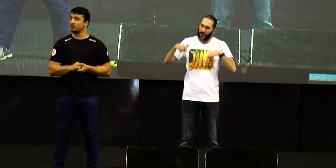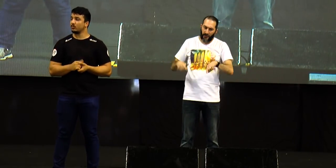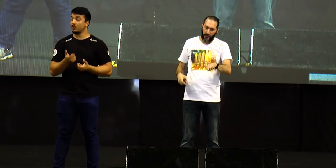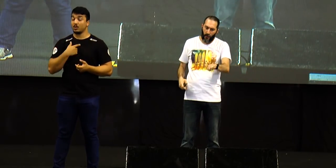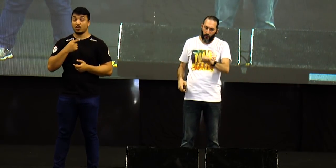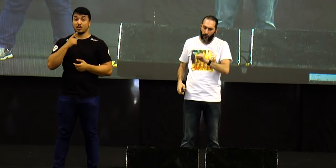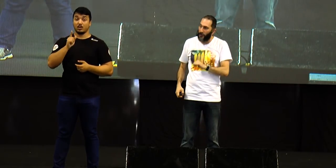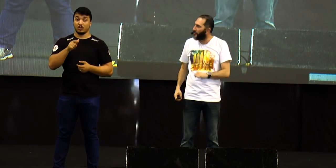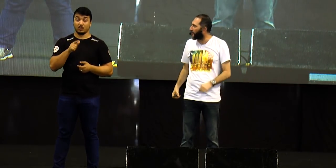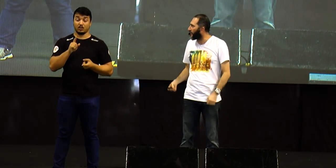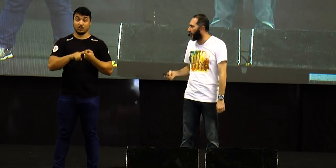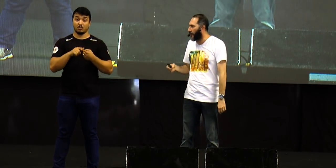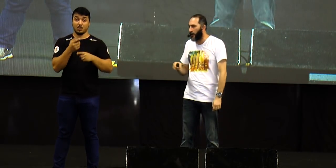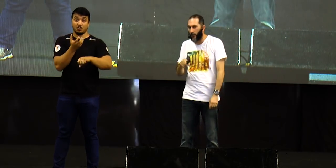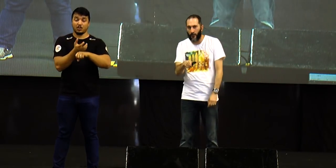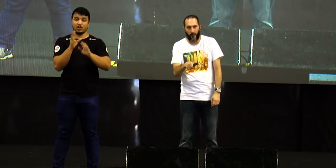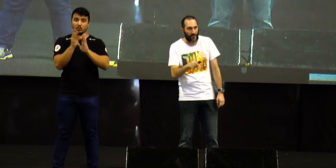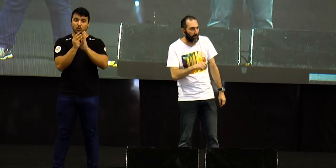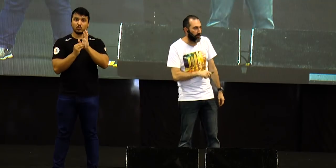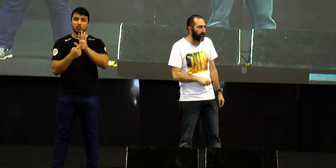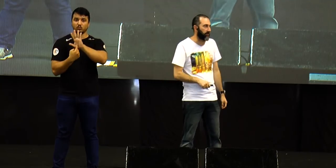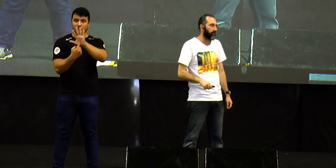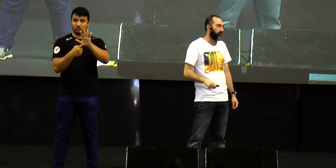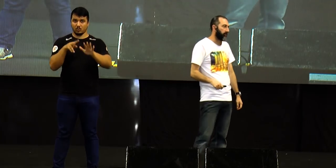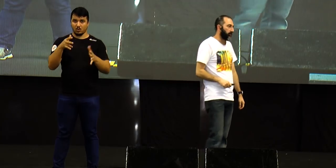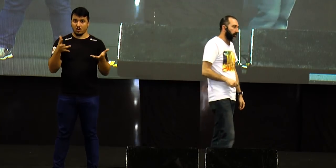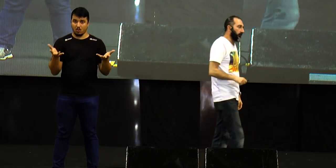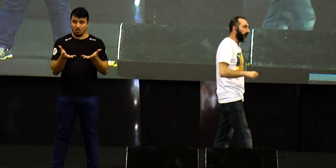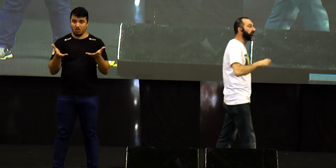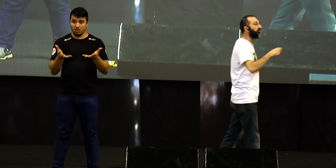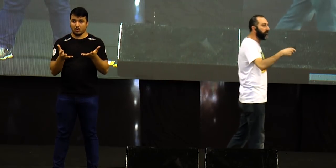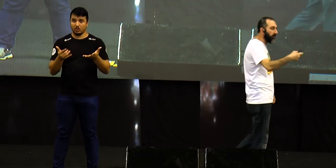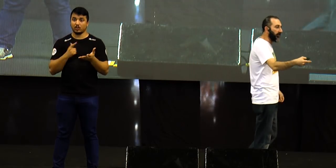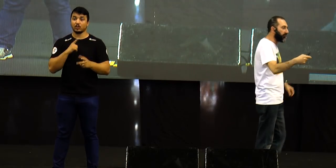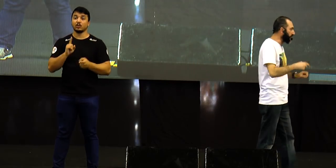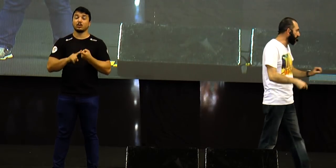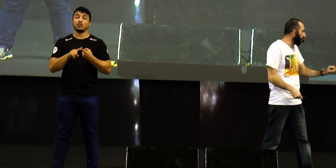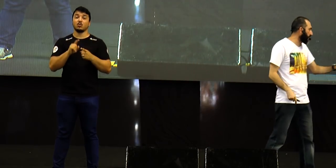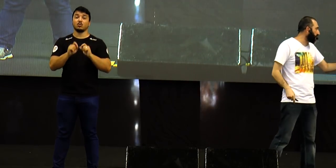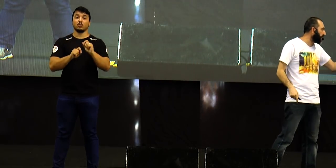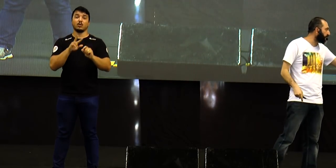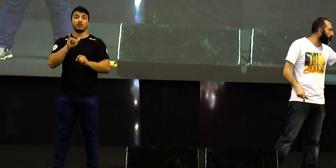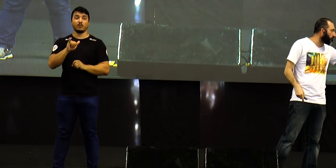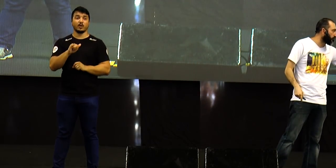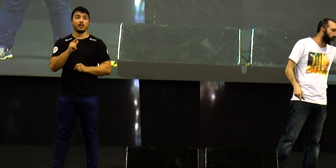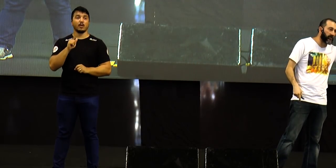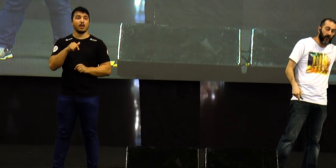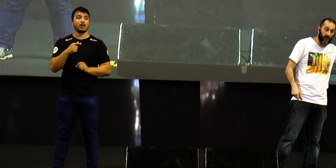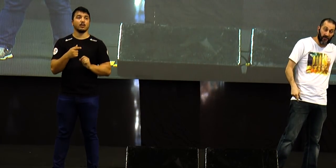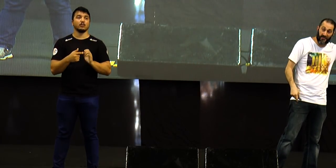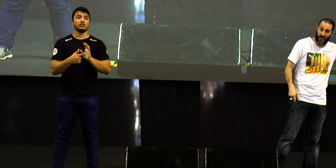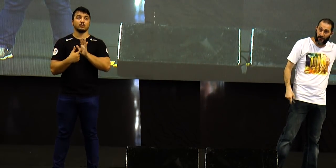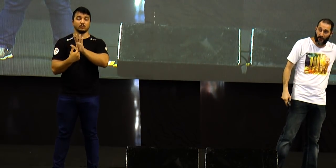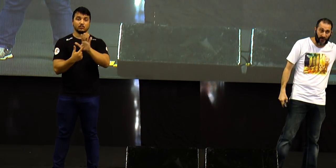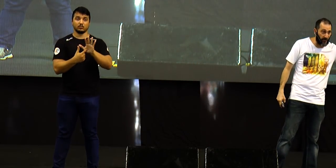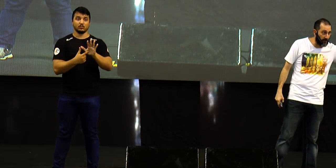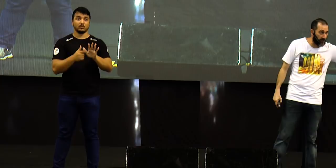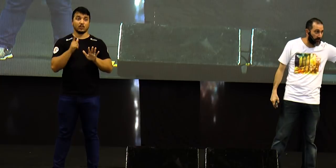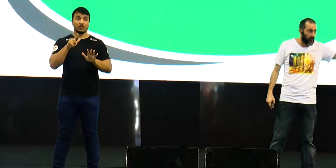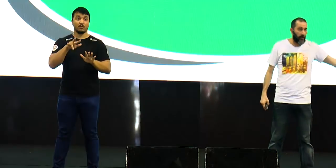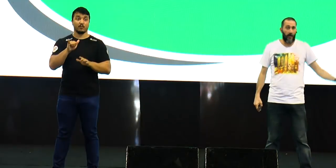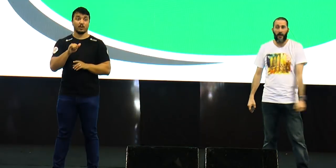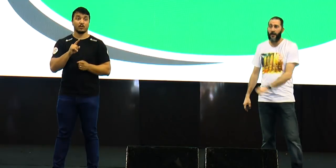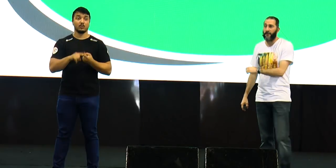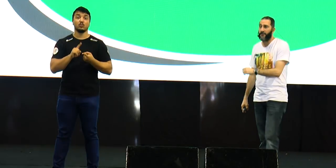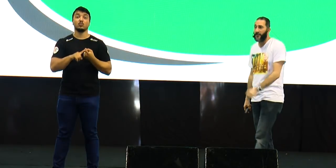E esse material que eu vou iniciar agora com vocês, eles também vai estar disponibilizado para